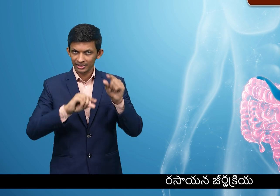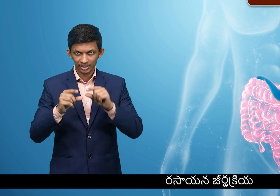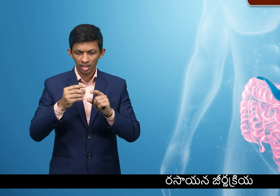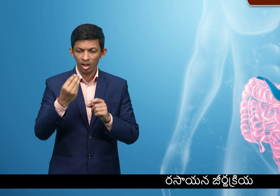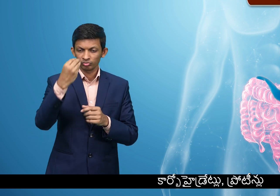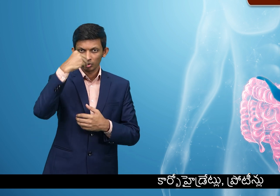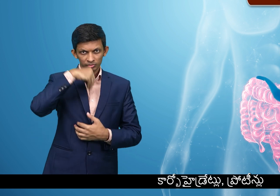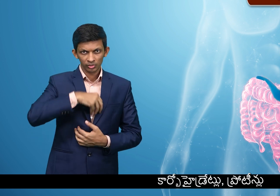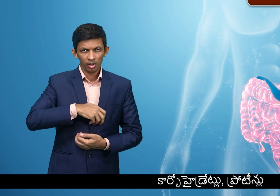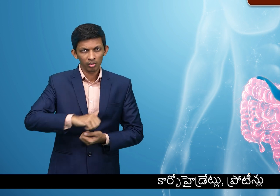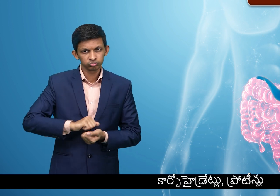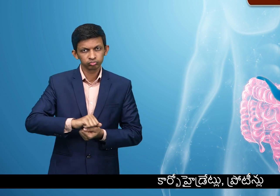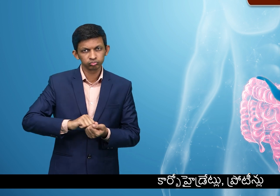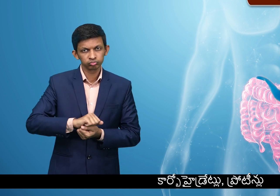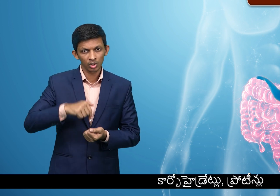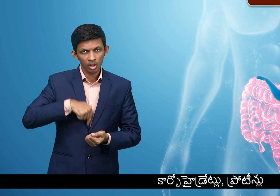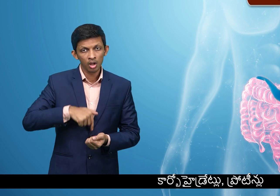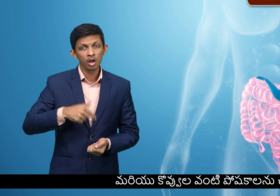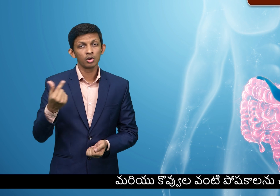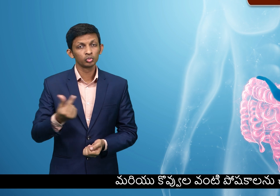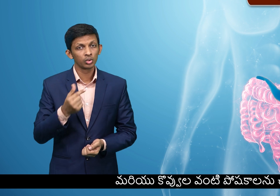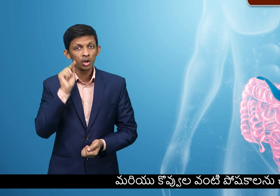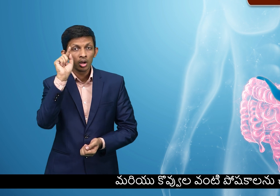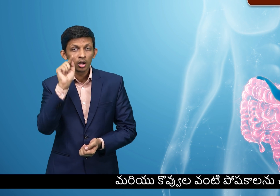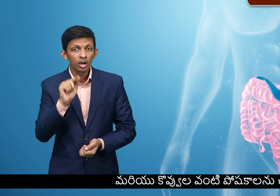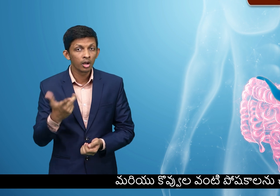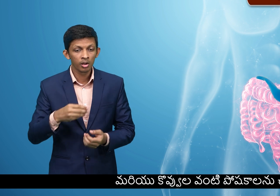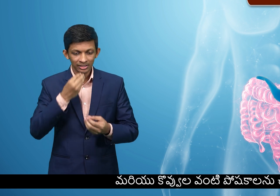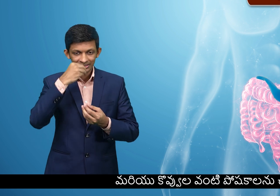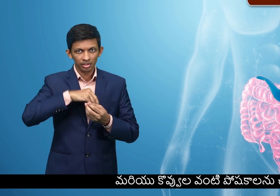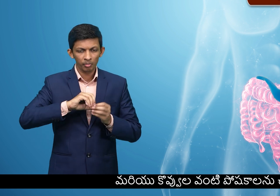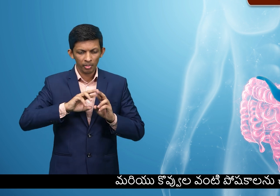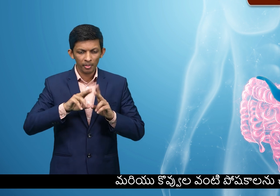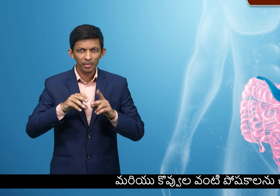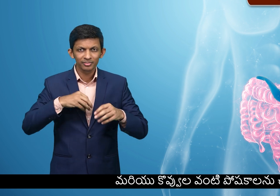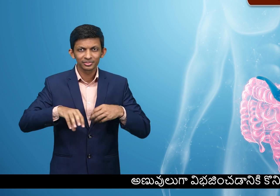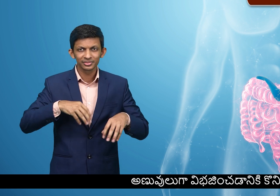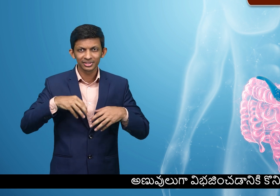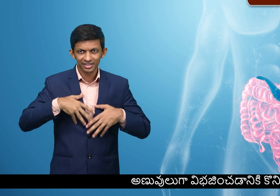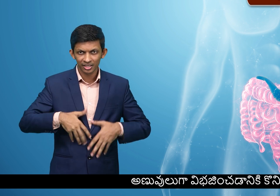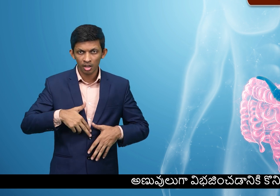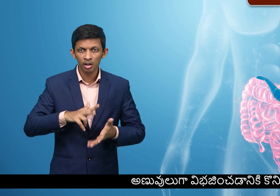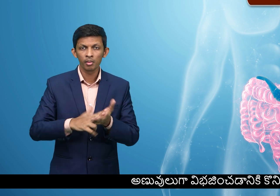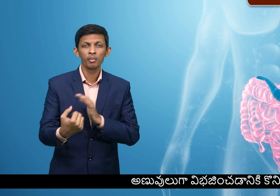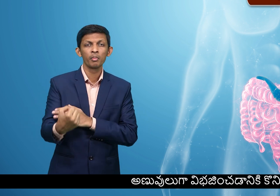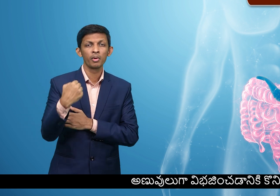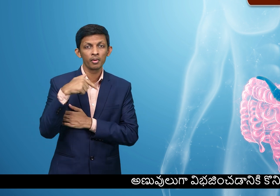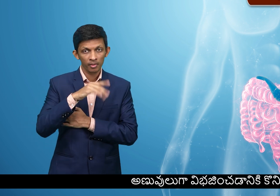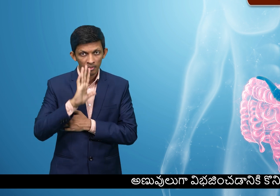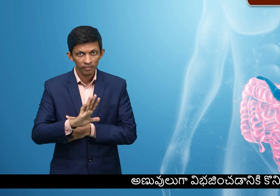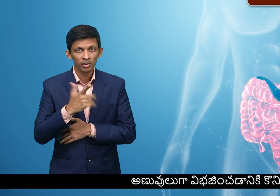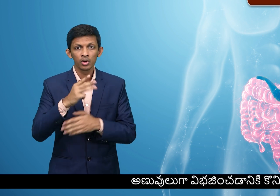రసాయన జీర్ణక్రియ కార్బోహైడ్రేట్లు, ప్రోటీన్లు మరియు కొవ్వుల వంటి పోషకాలను చిన్న అణువులుగా